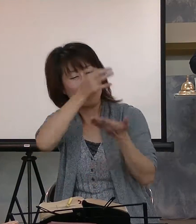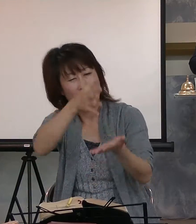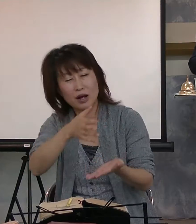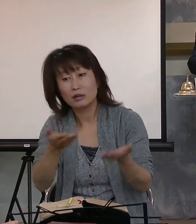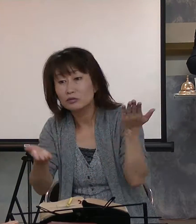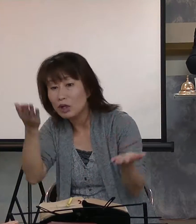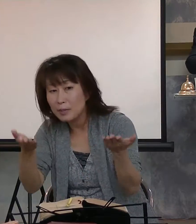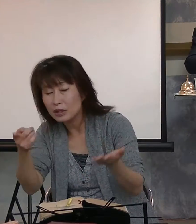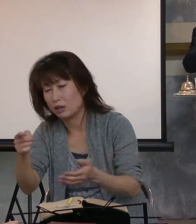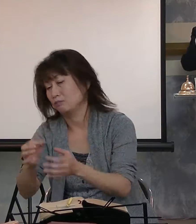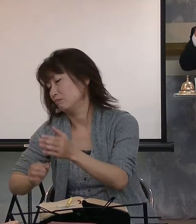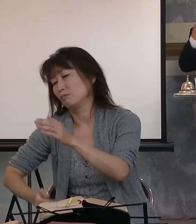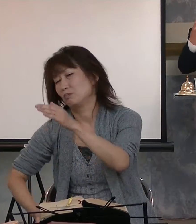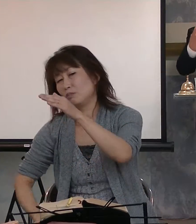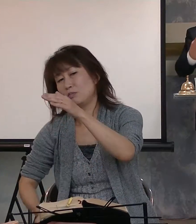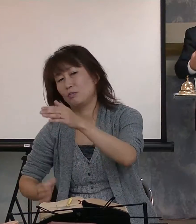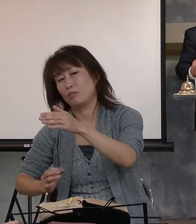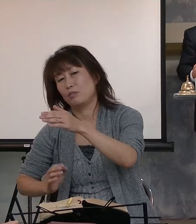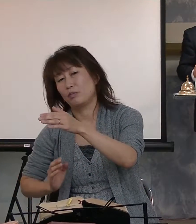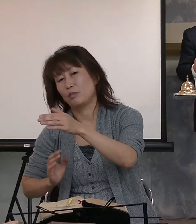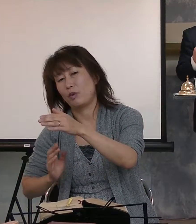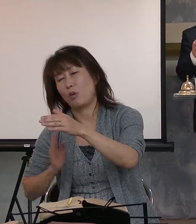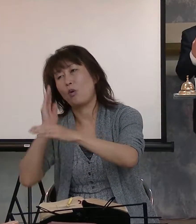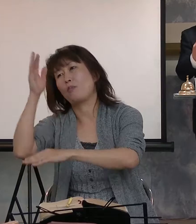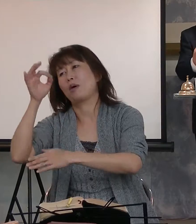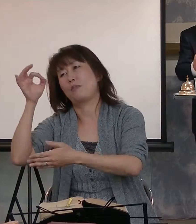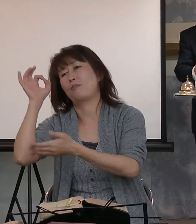よとその女性を褒めたわけです